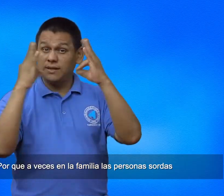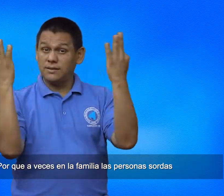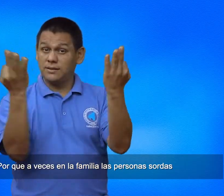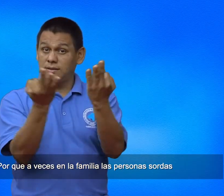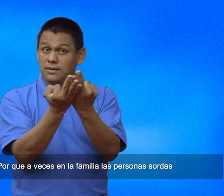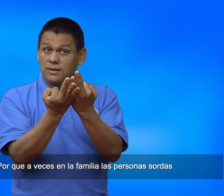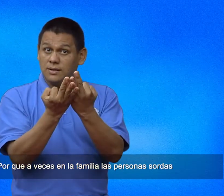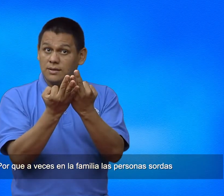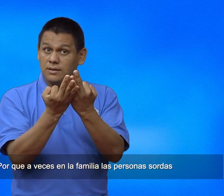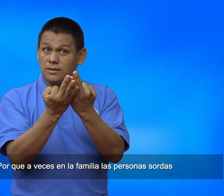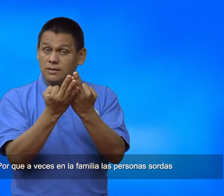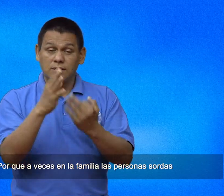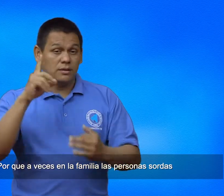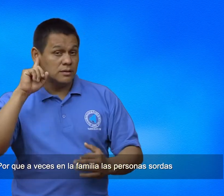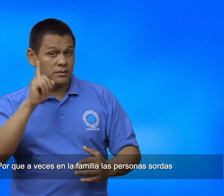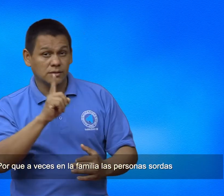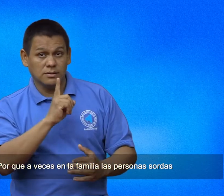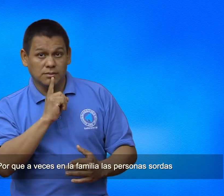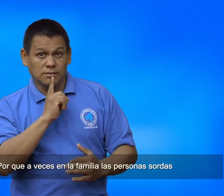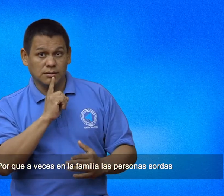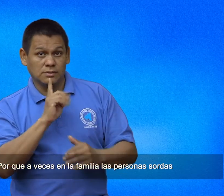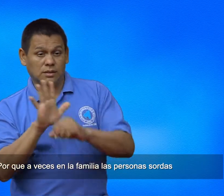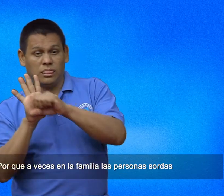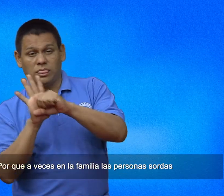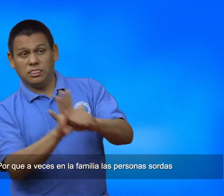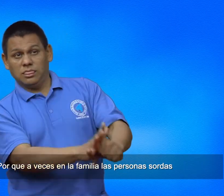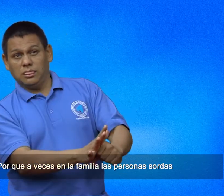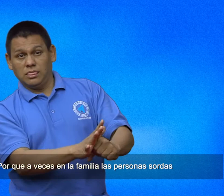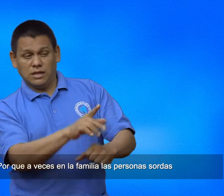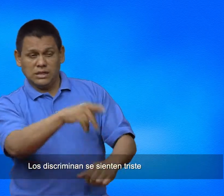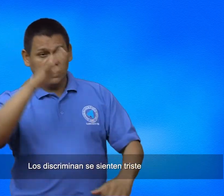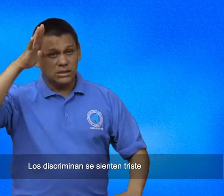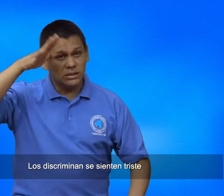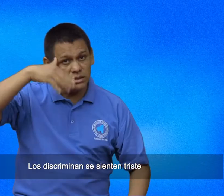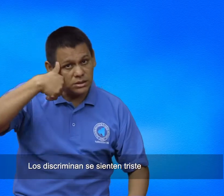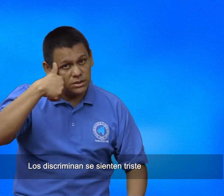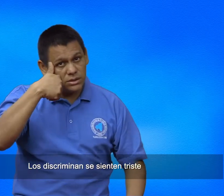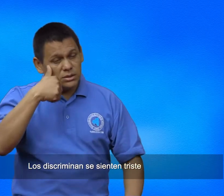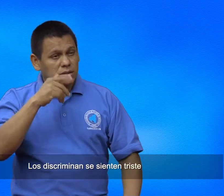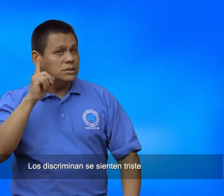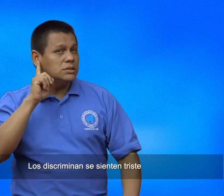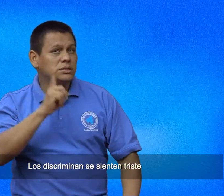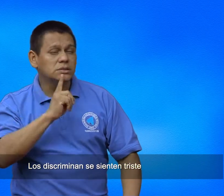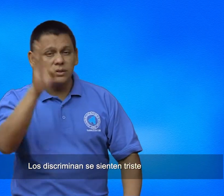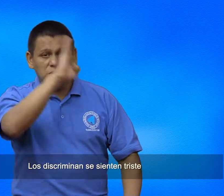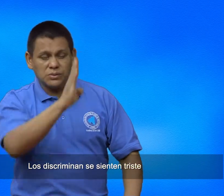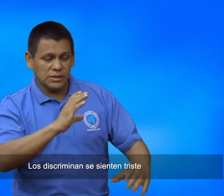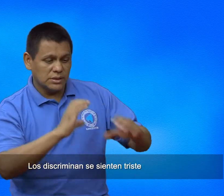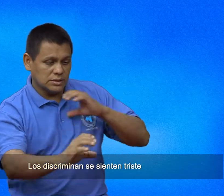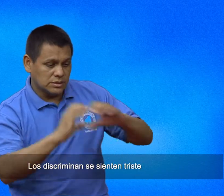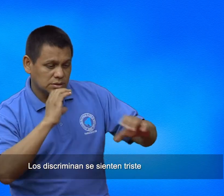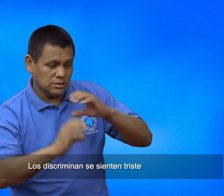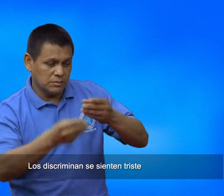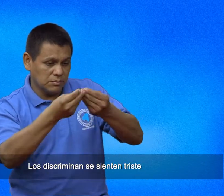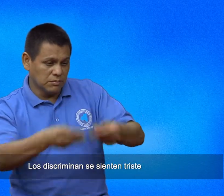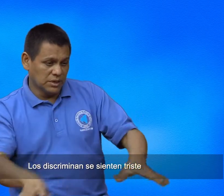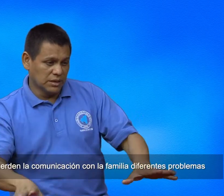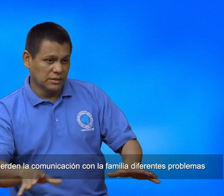porque a veces en la familia las personas sordas nos discriminan se sienten tristes a veces